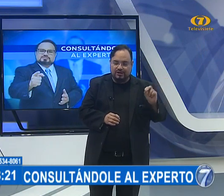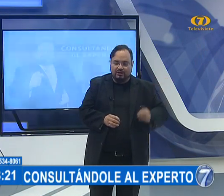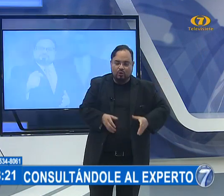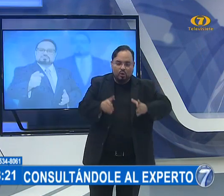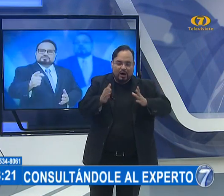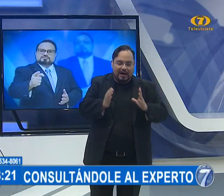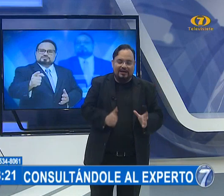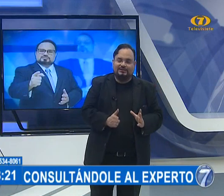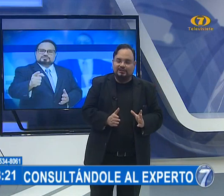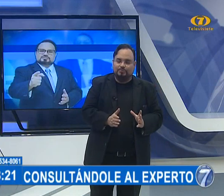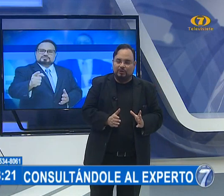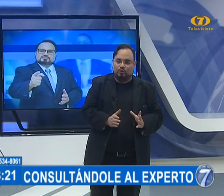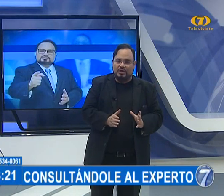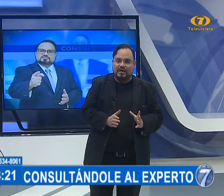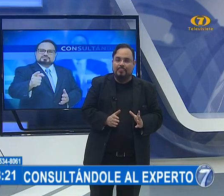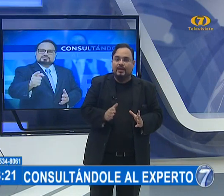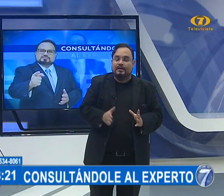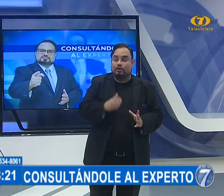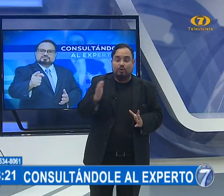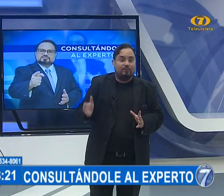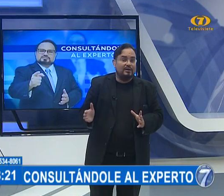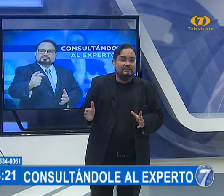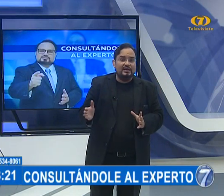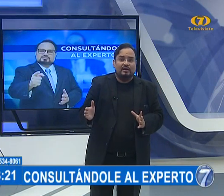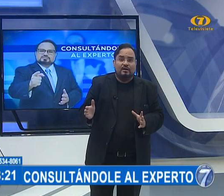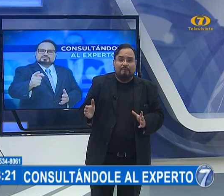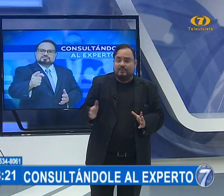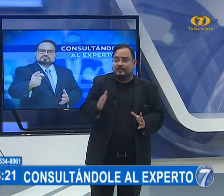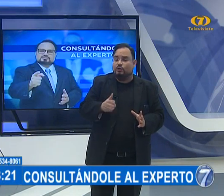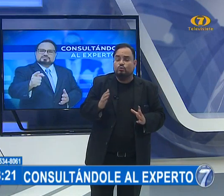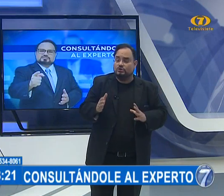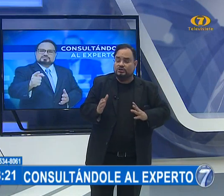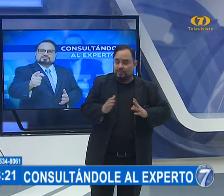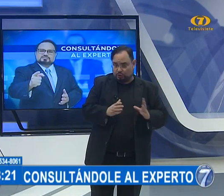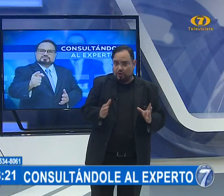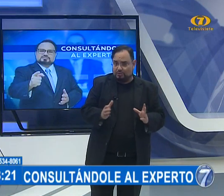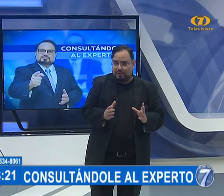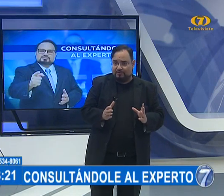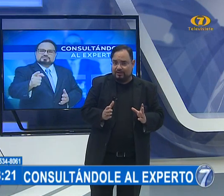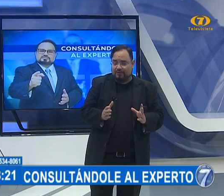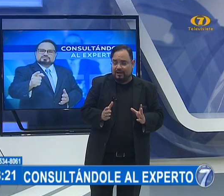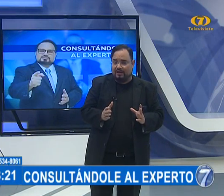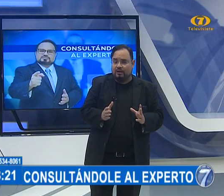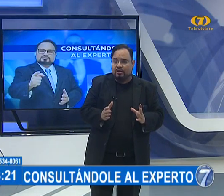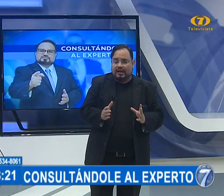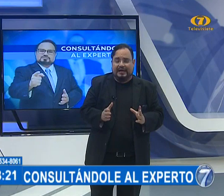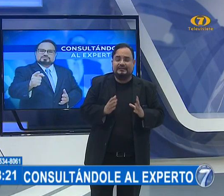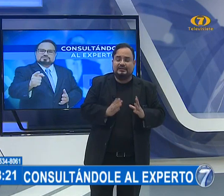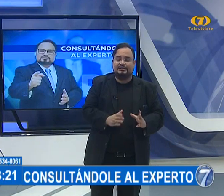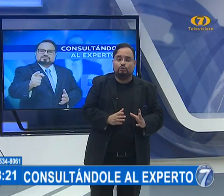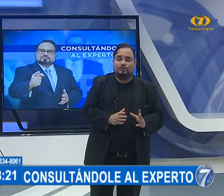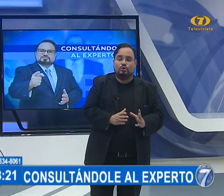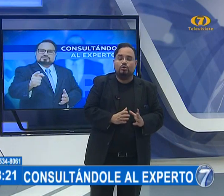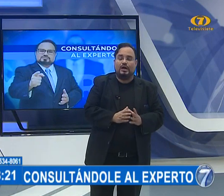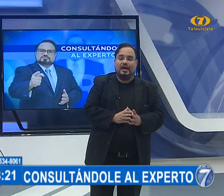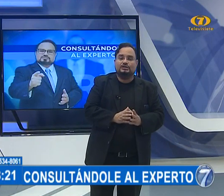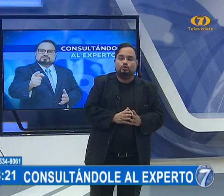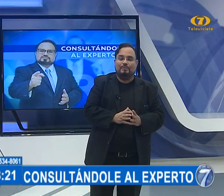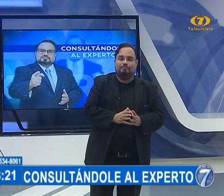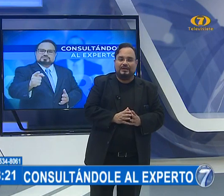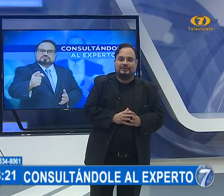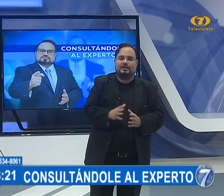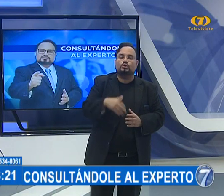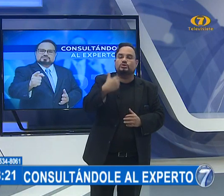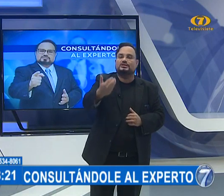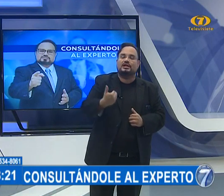está sucediendo a esa inspectoría. ¿Qué es lo que van a hacer? Mandar unos inspectores para verificar esta situación en